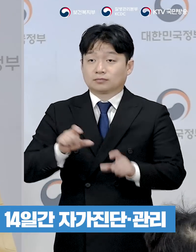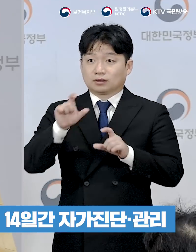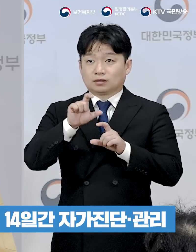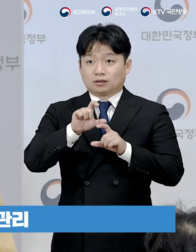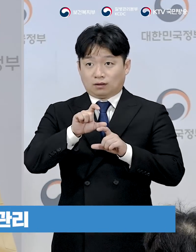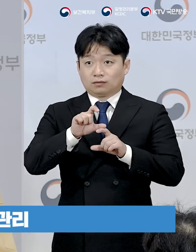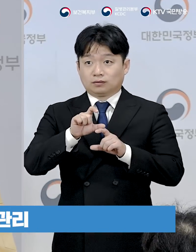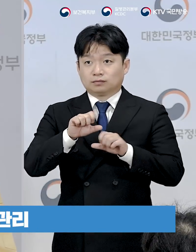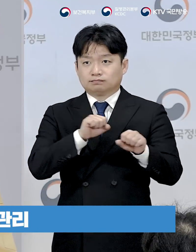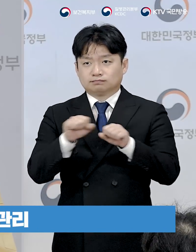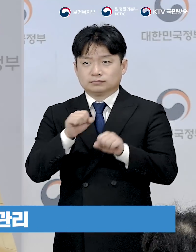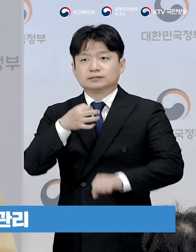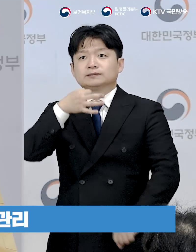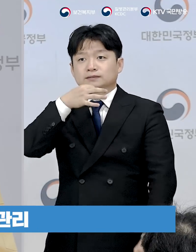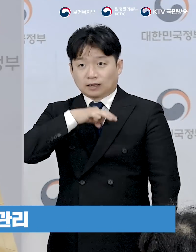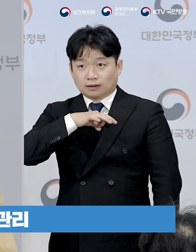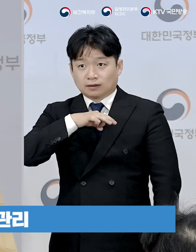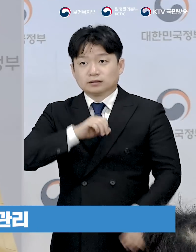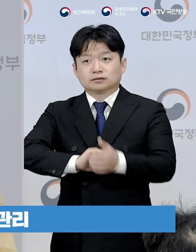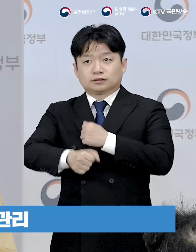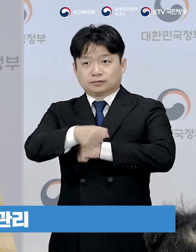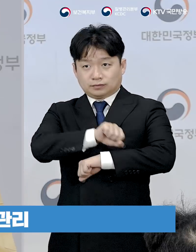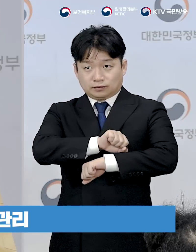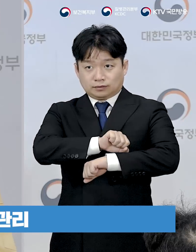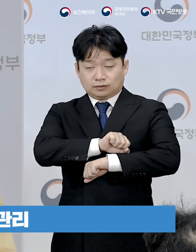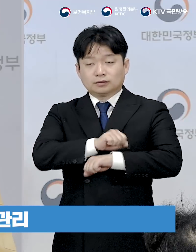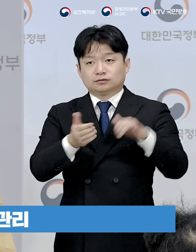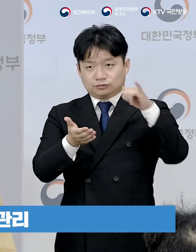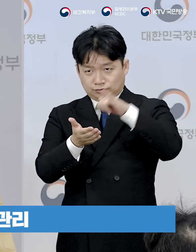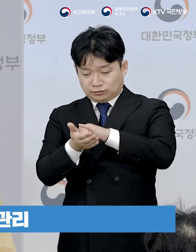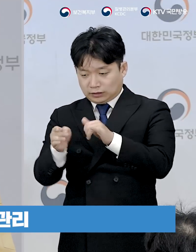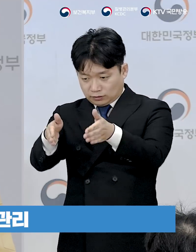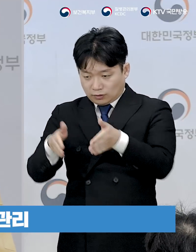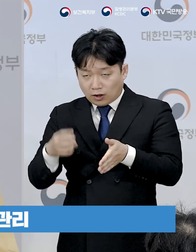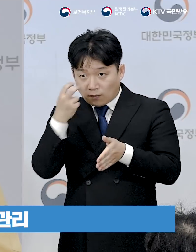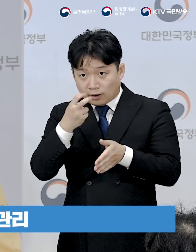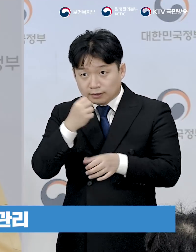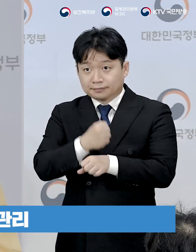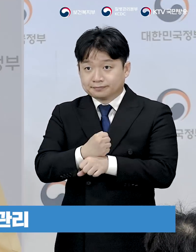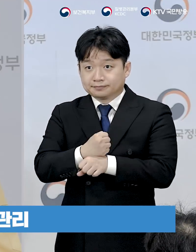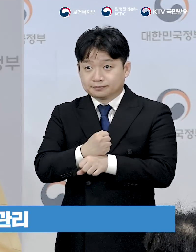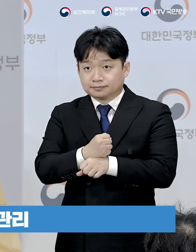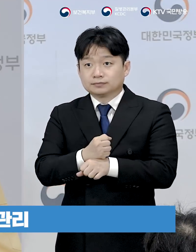우리가 얼마나 좀 더 효과적이면서 능동적인 그런